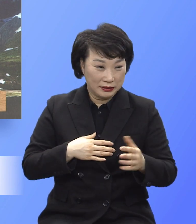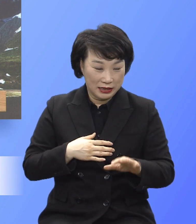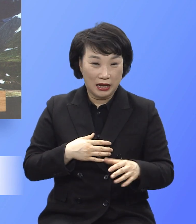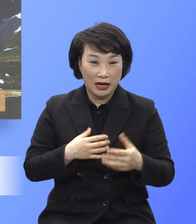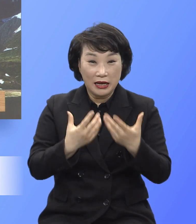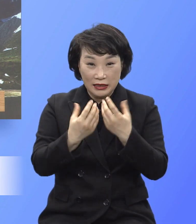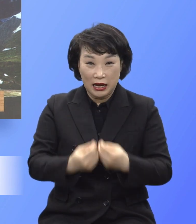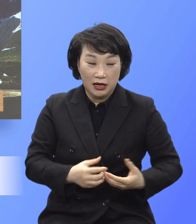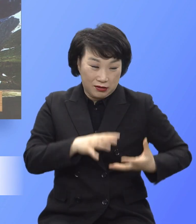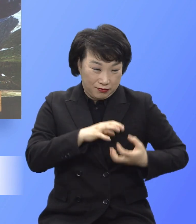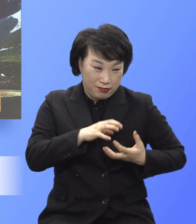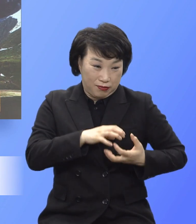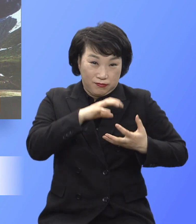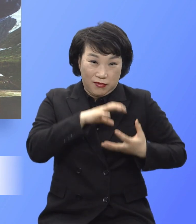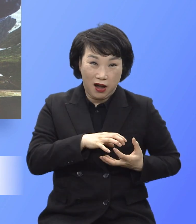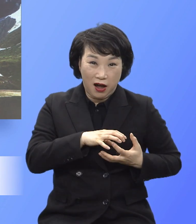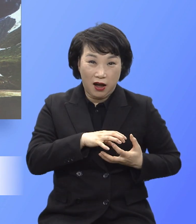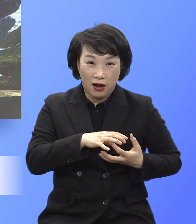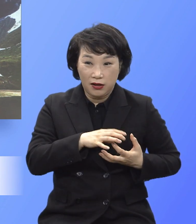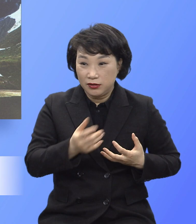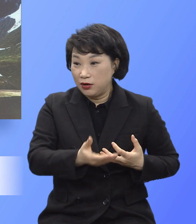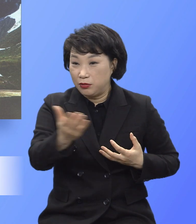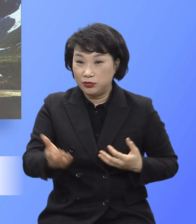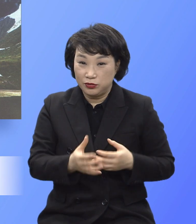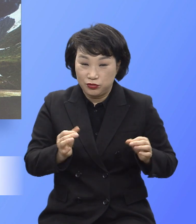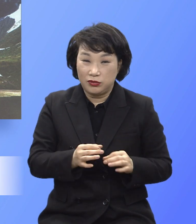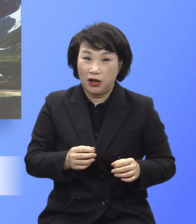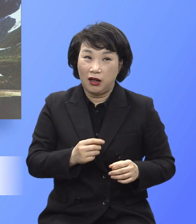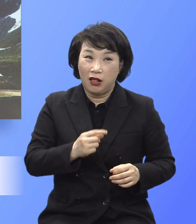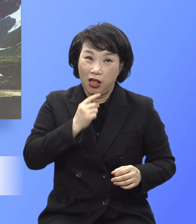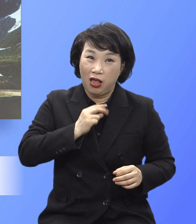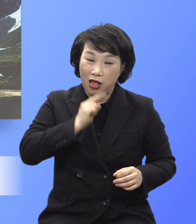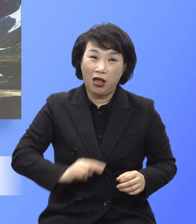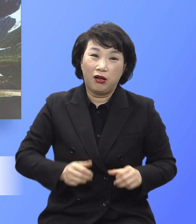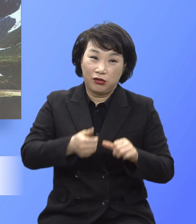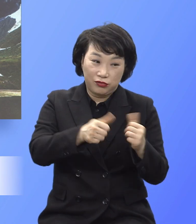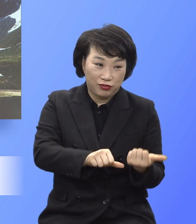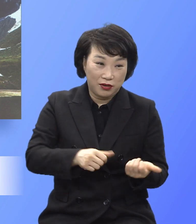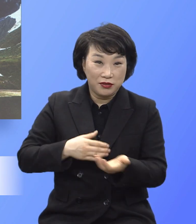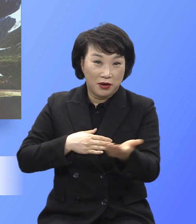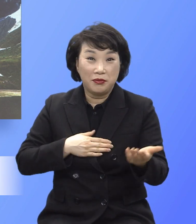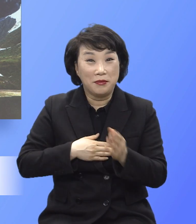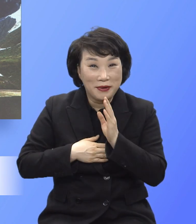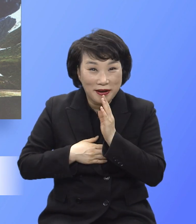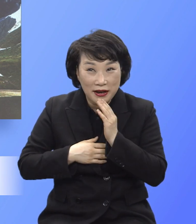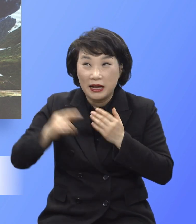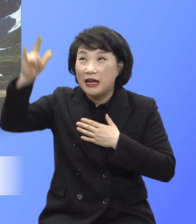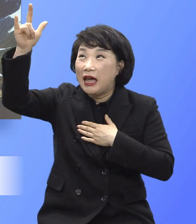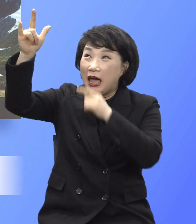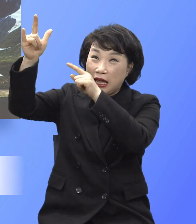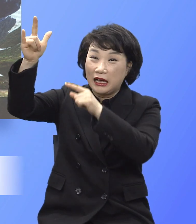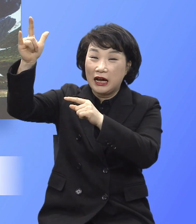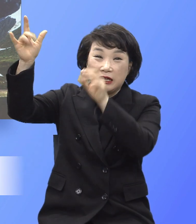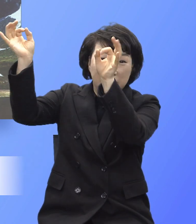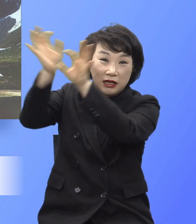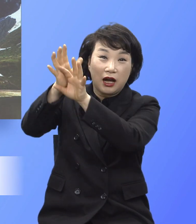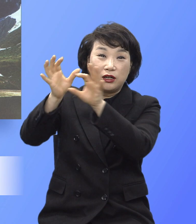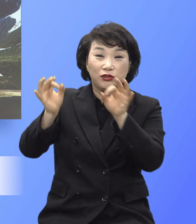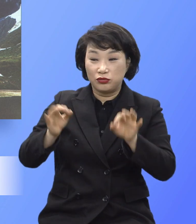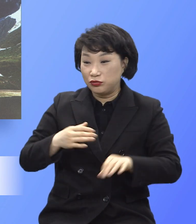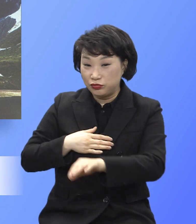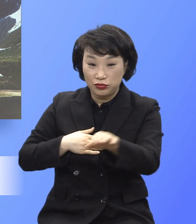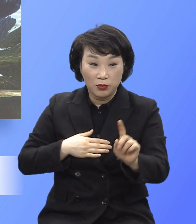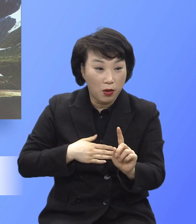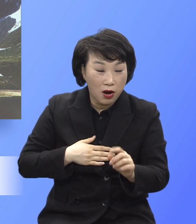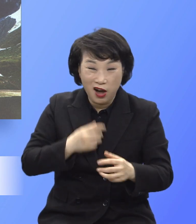딱 멎은다면 그 순간에 죽어야 하고 태양 에너지가 떨어지는 순간에